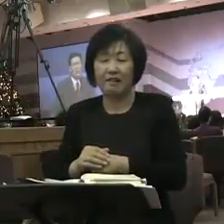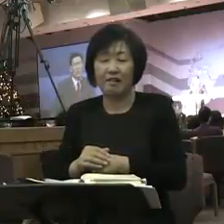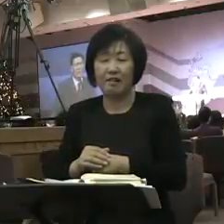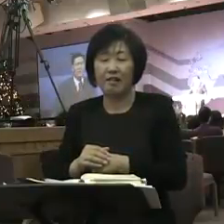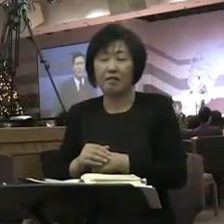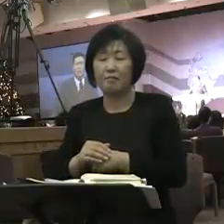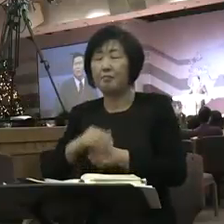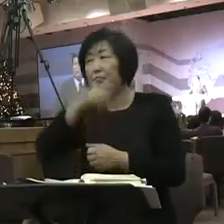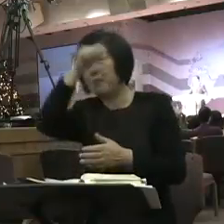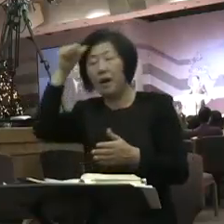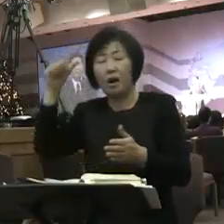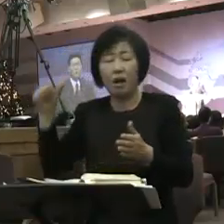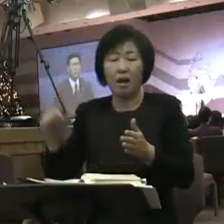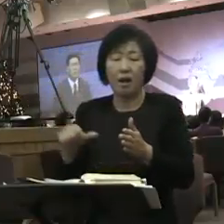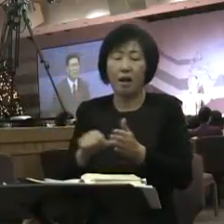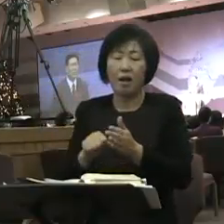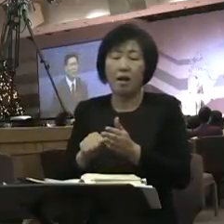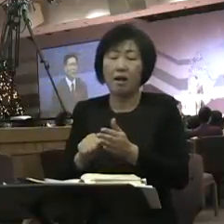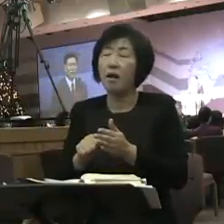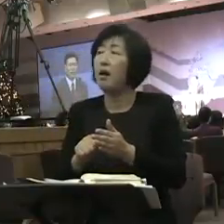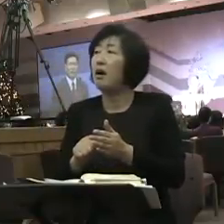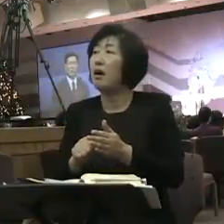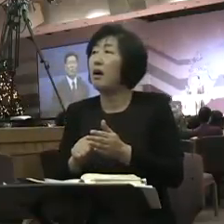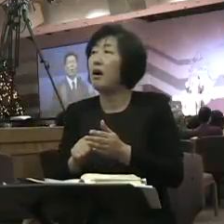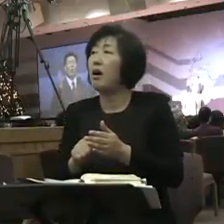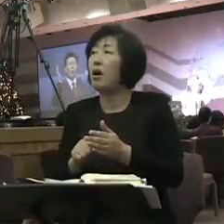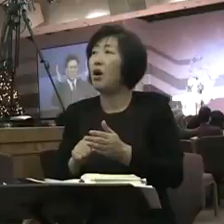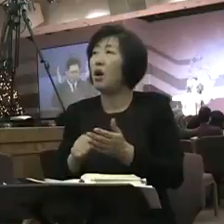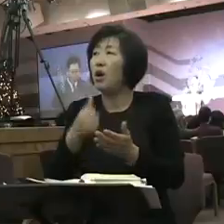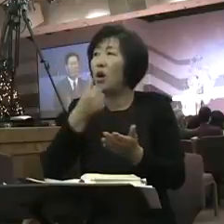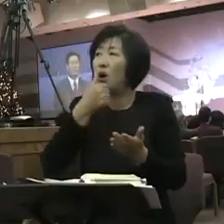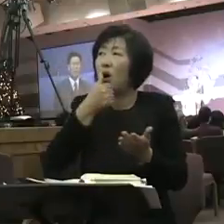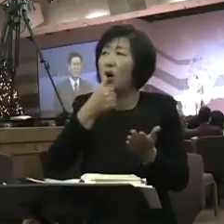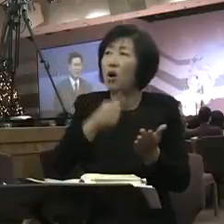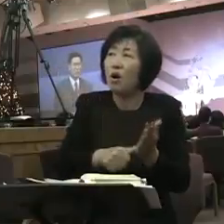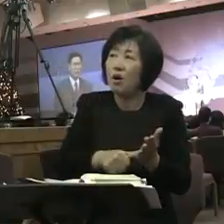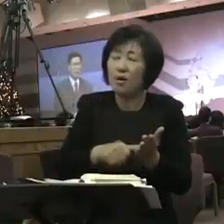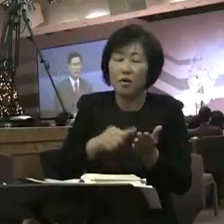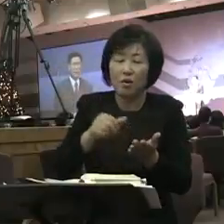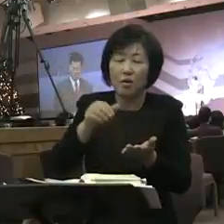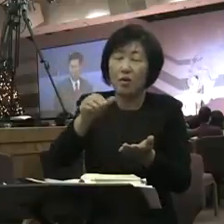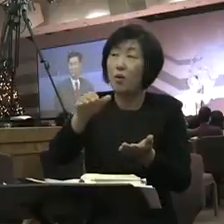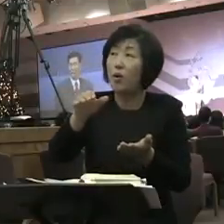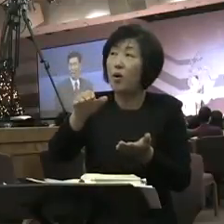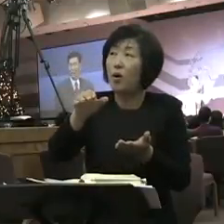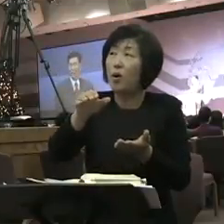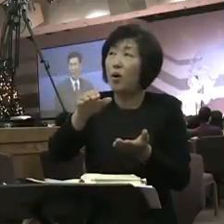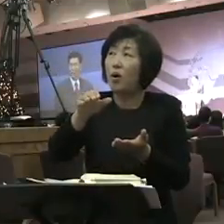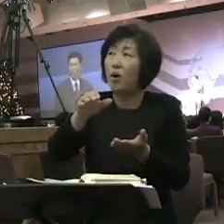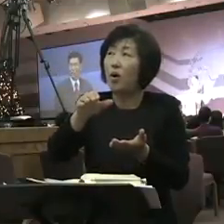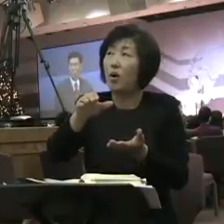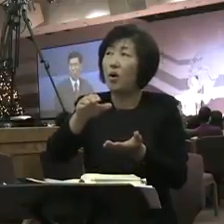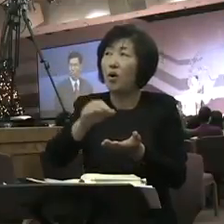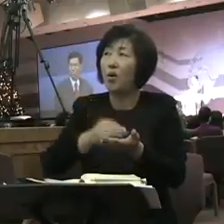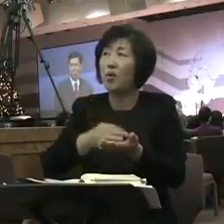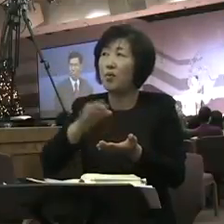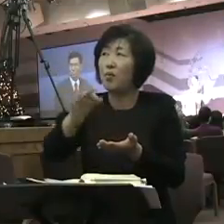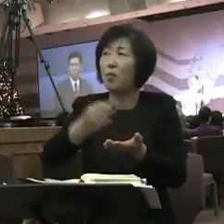이 평생을 그냥 우표 모으는 것을 위해서 그 온 정성을 다 바치는 분이 있습니다.